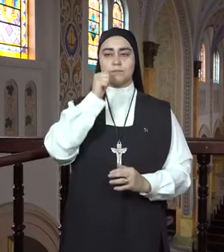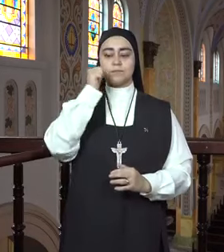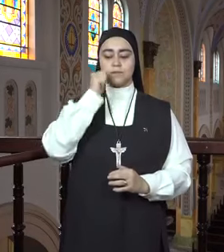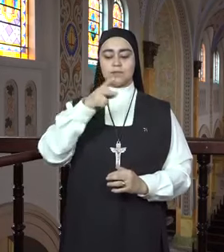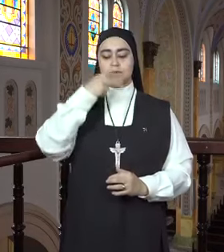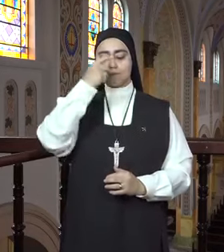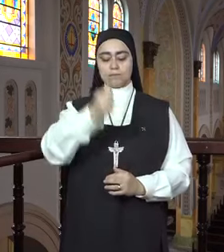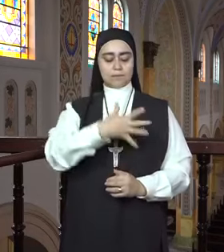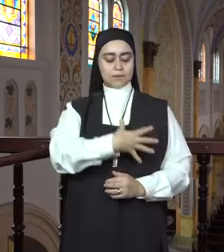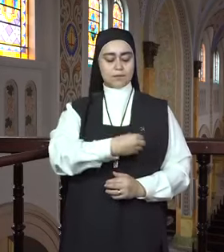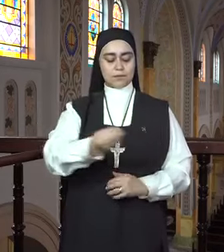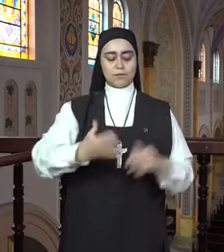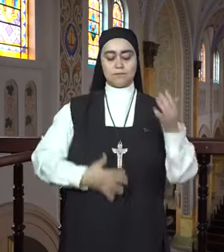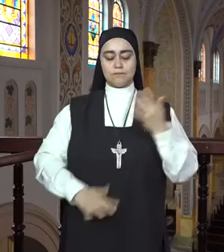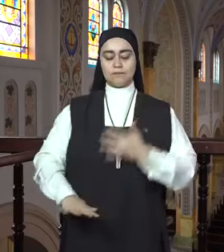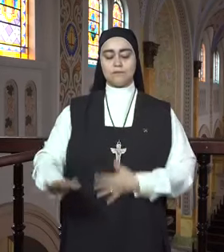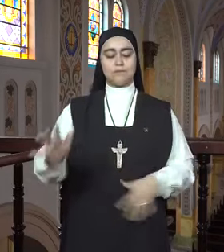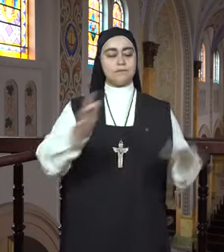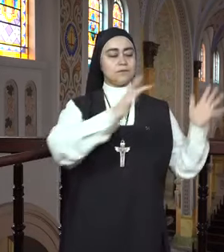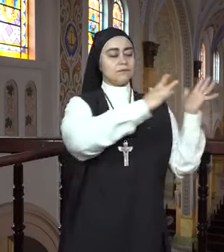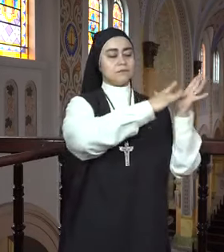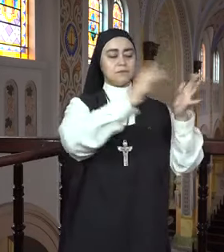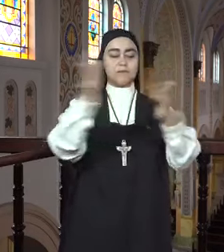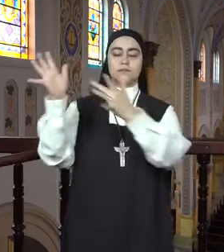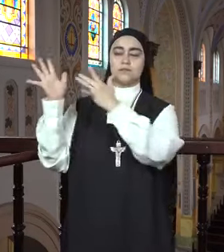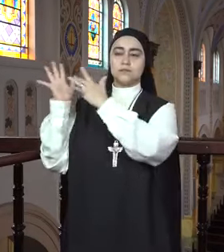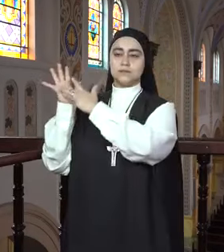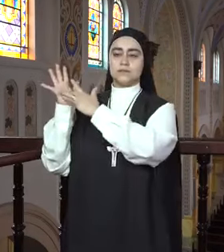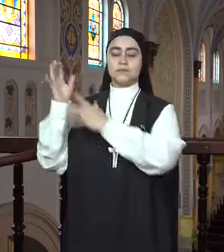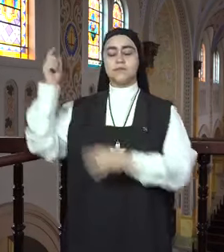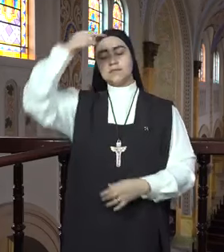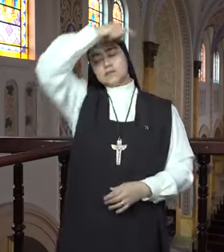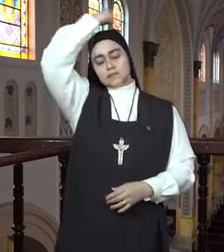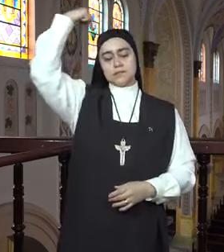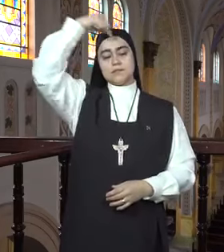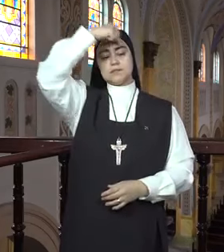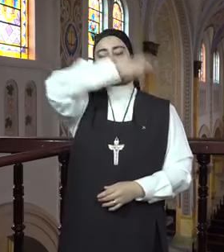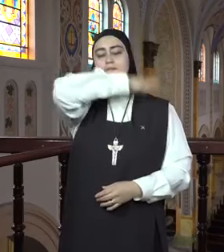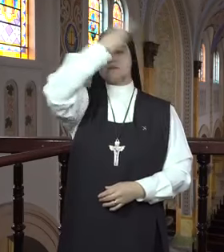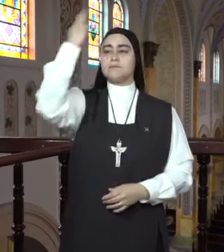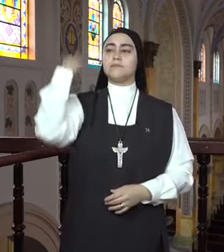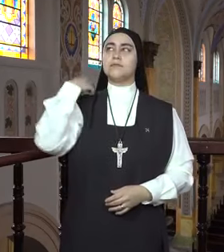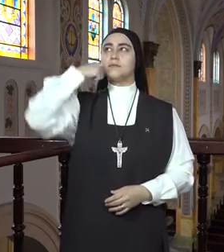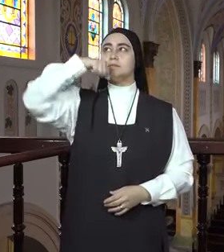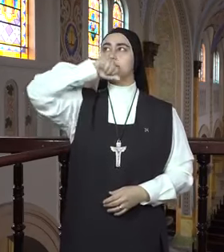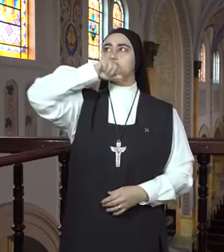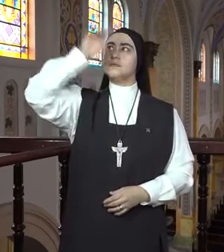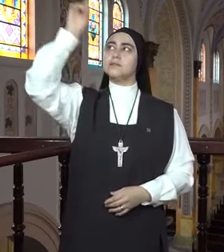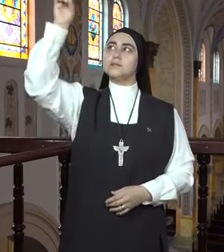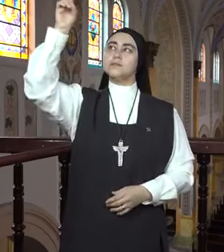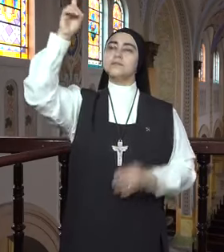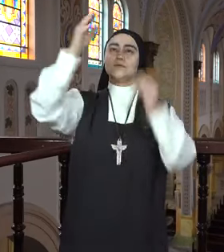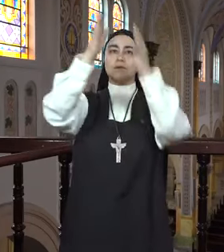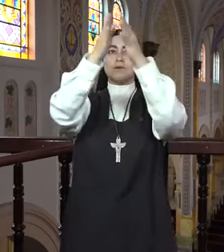as mulheres, bendito é o fruto do vosso ventre, Jesus. Santa Maria, Mãe de Deus,